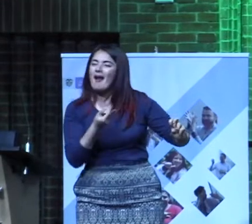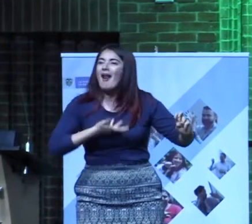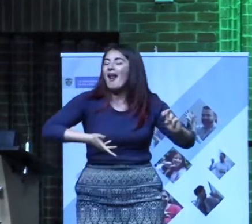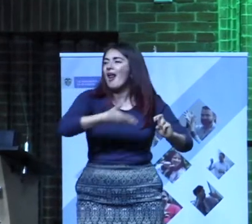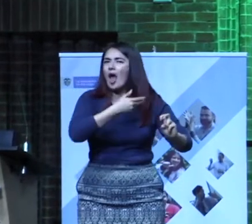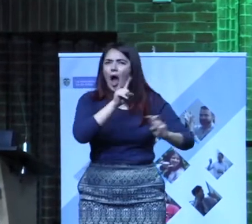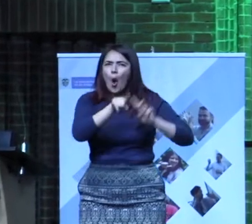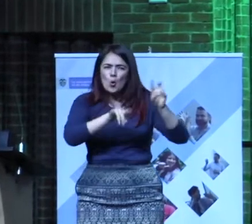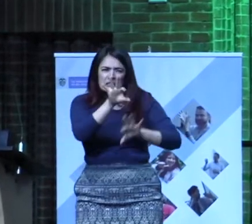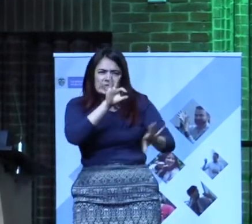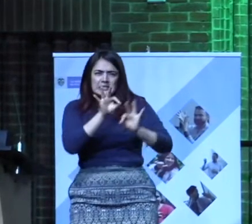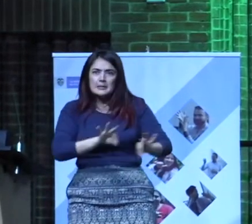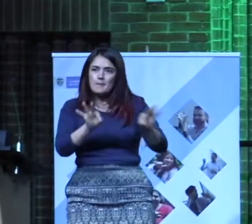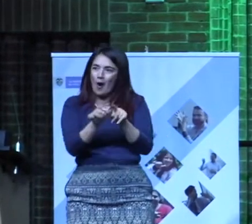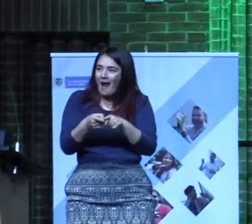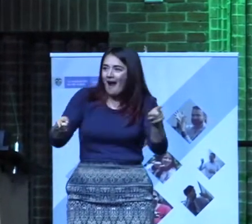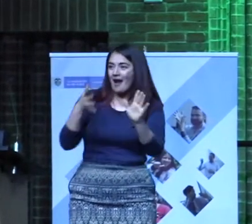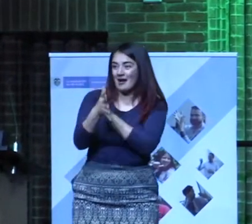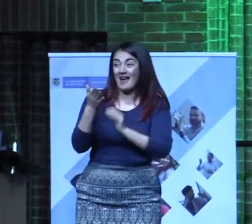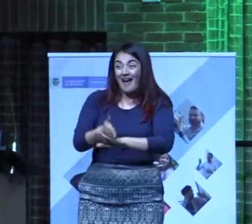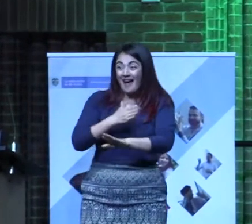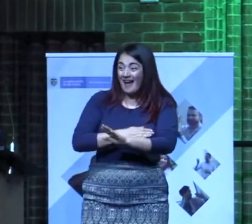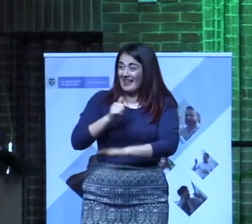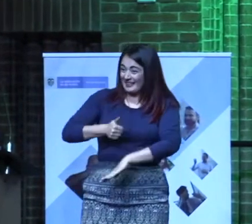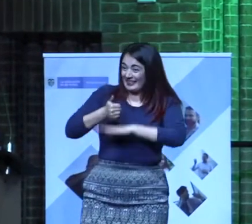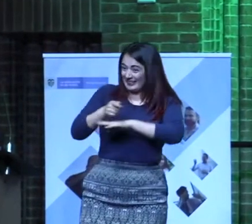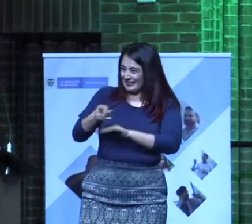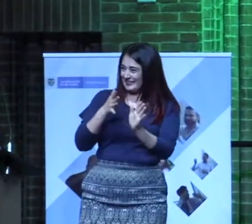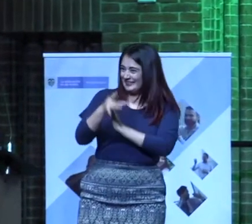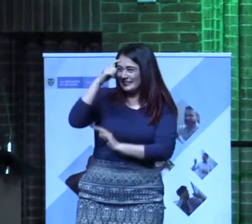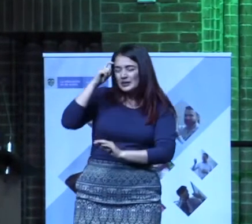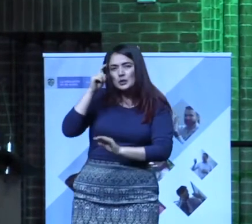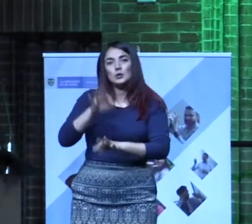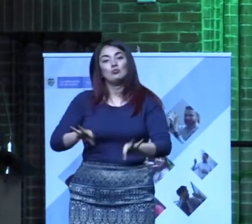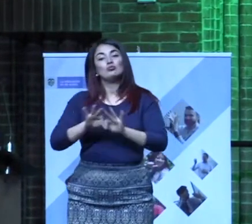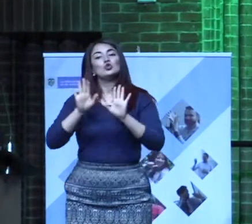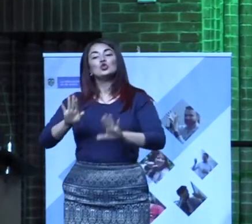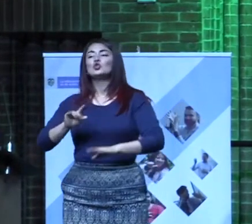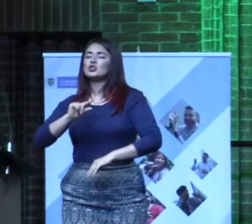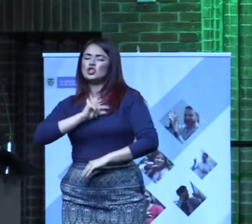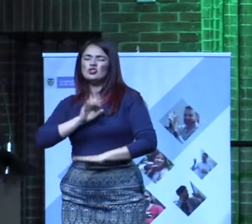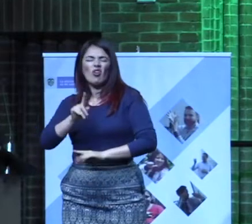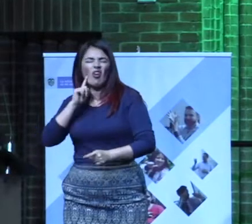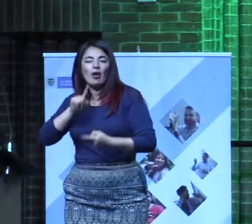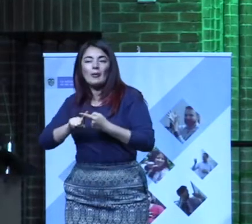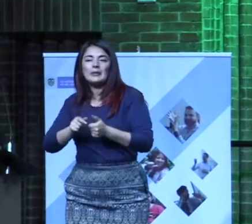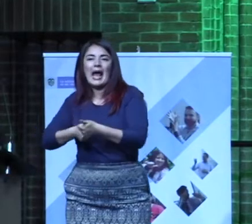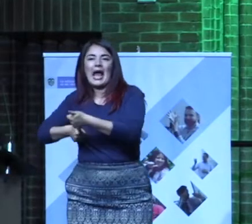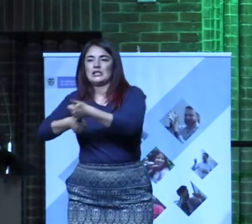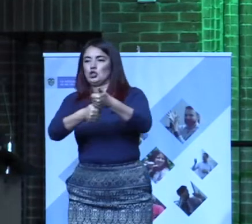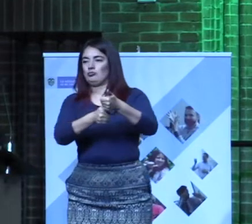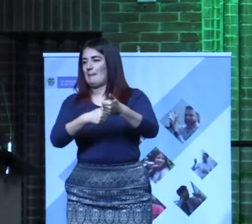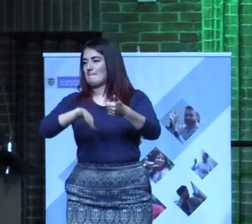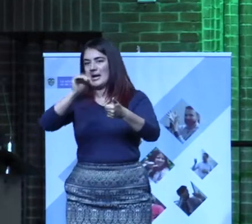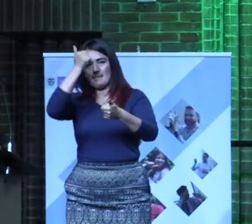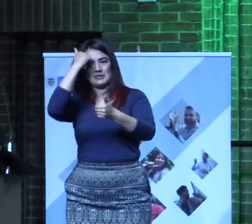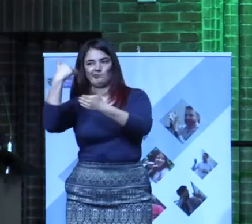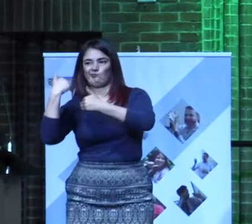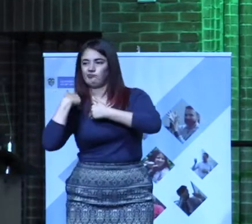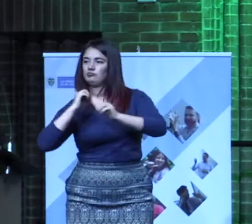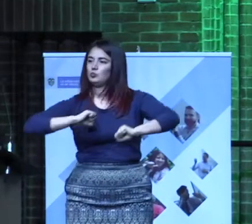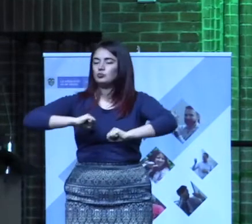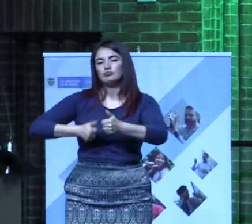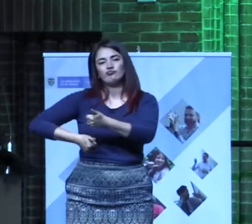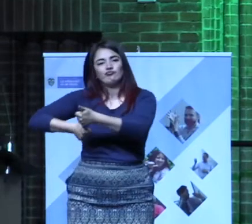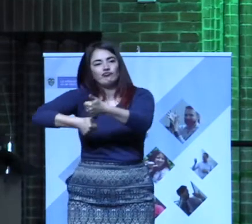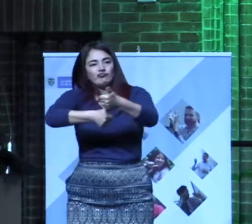parece más importante. La directora también explicó, el INSOR es un ente asesor. Esa es nuestra principal herramienta de gestión,